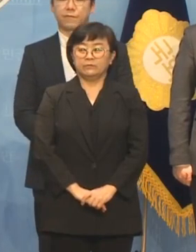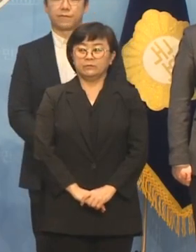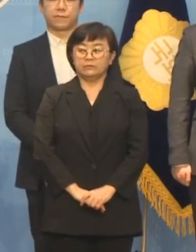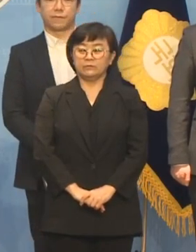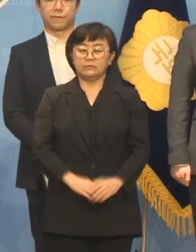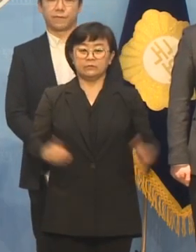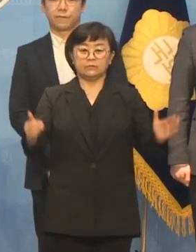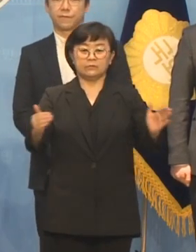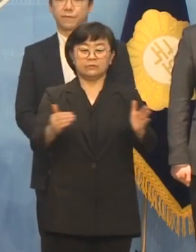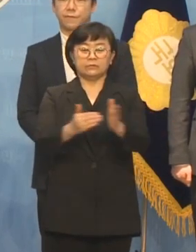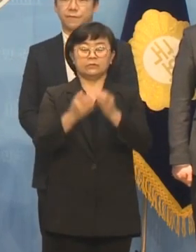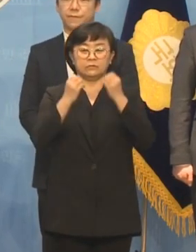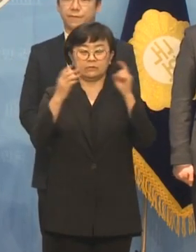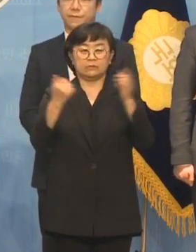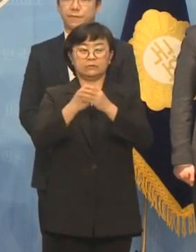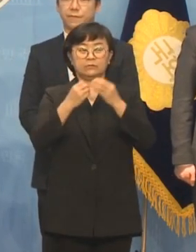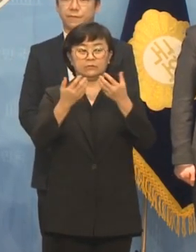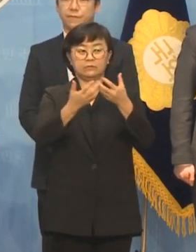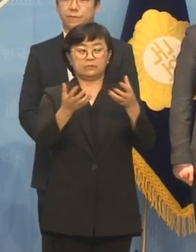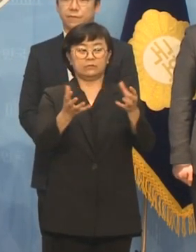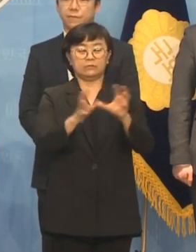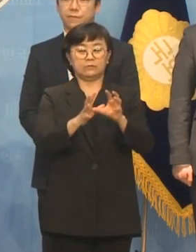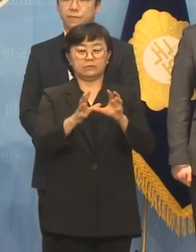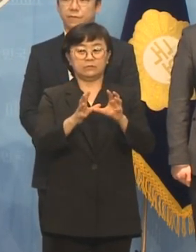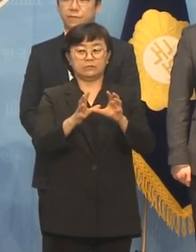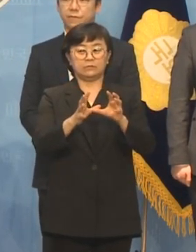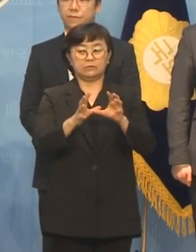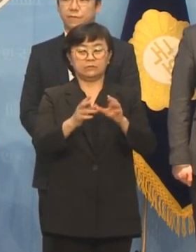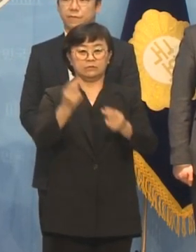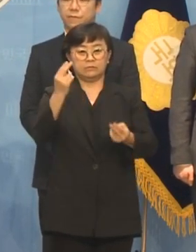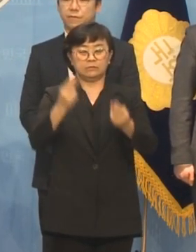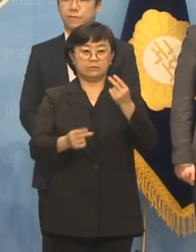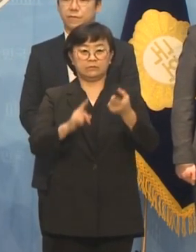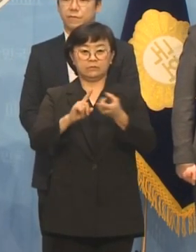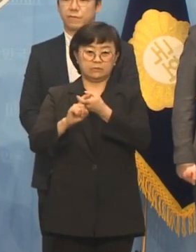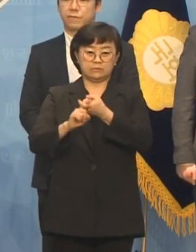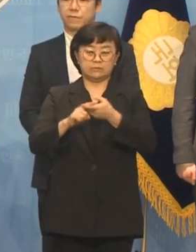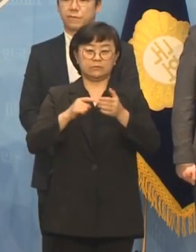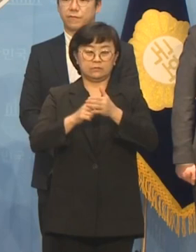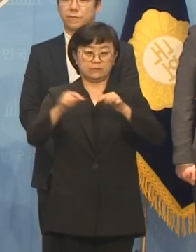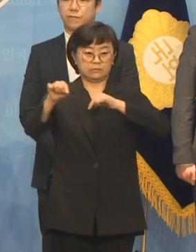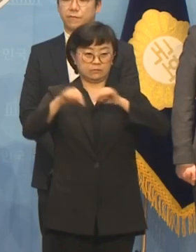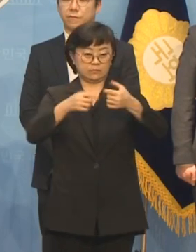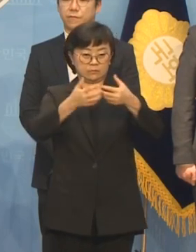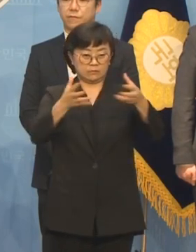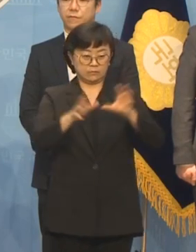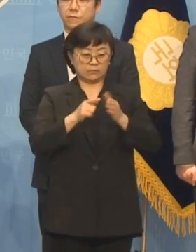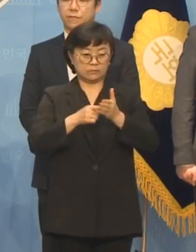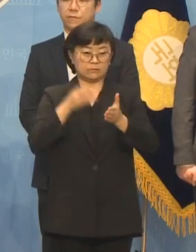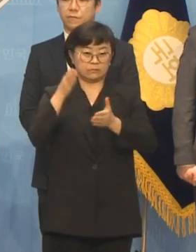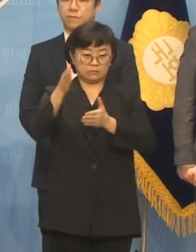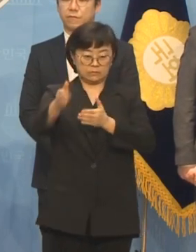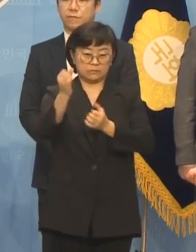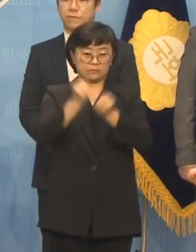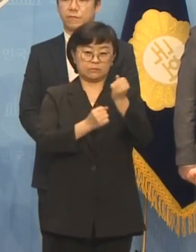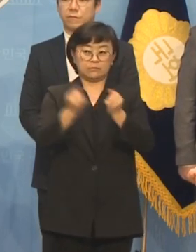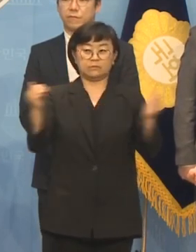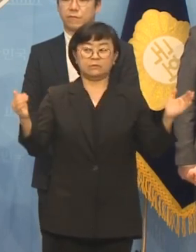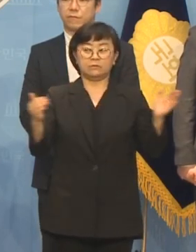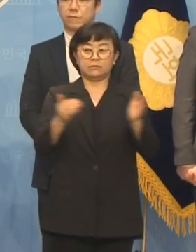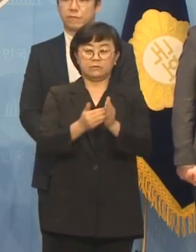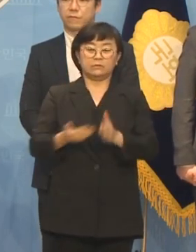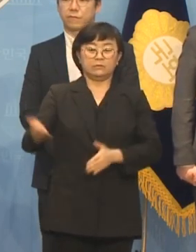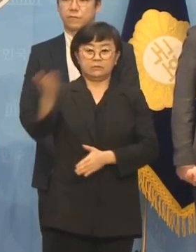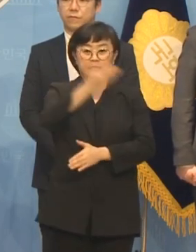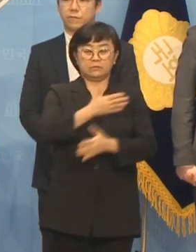네, 이상으로 개혁연합신당의 민주진보진영 비례연합정당 추진 방향에 대한 기자회견 마치겠습니다. 우리 언론